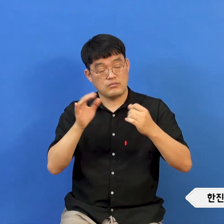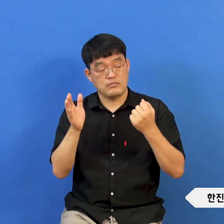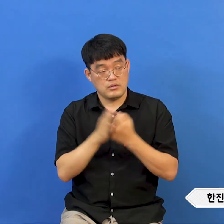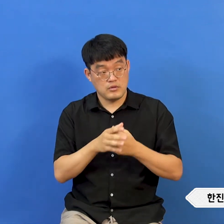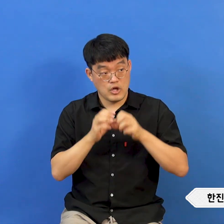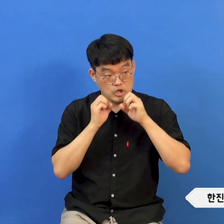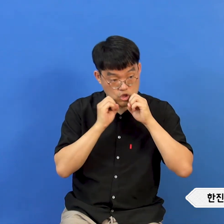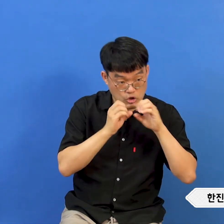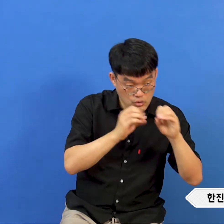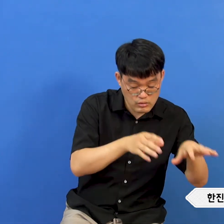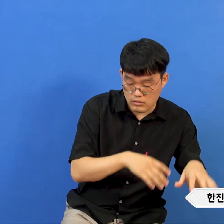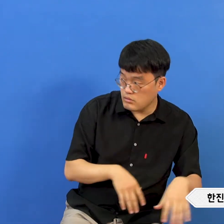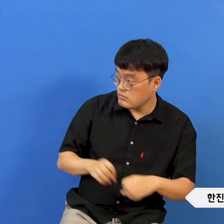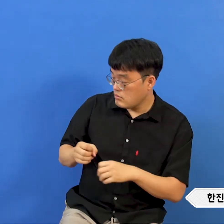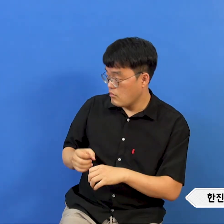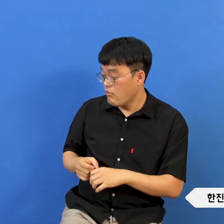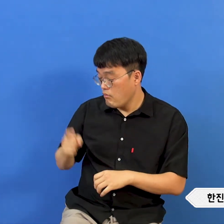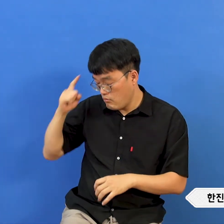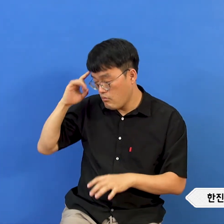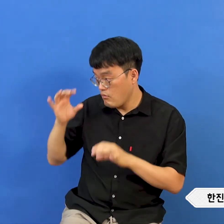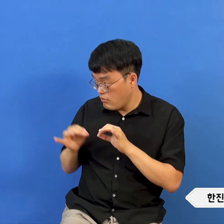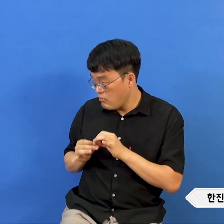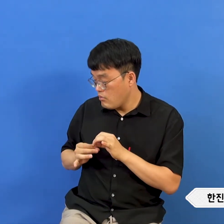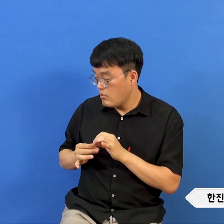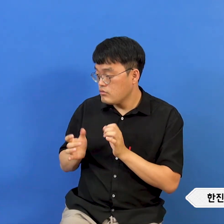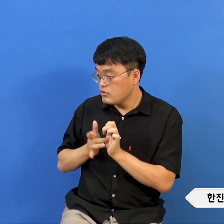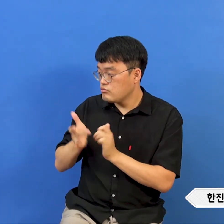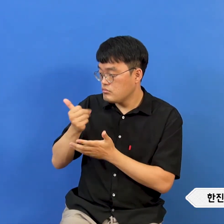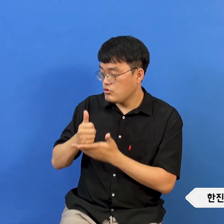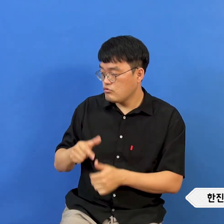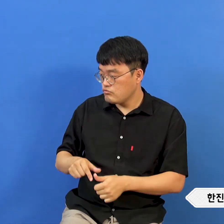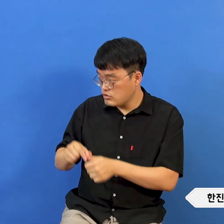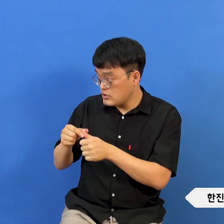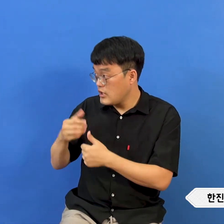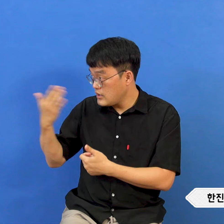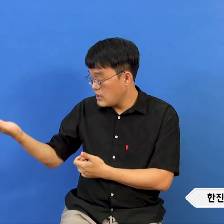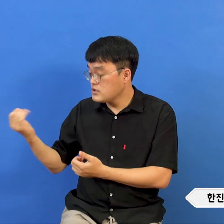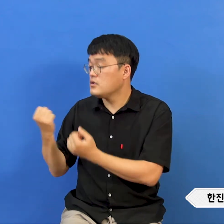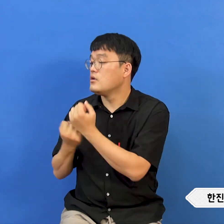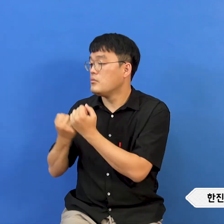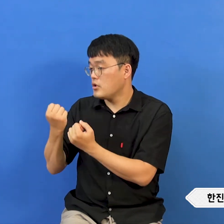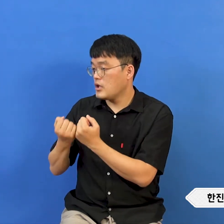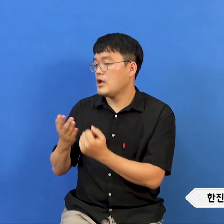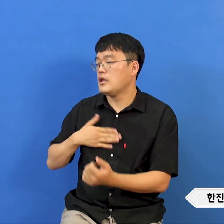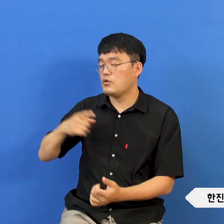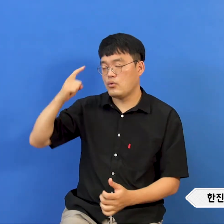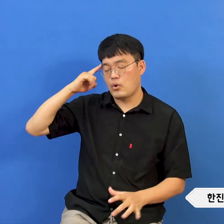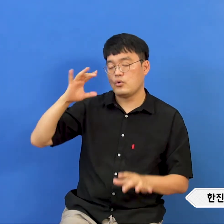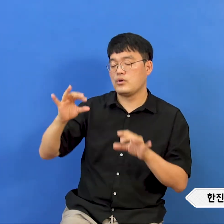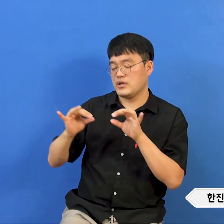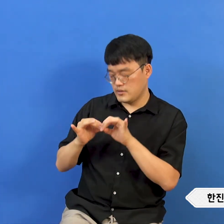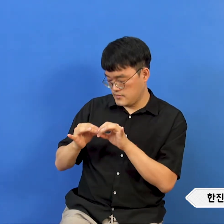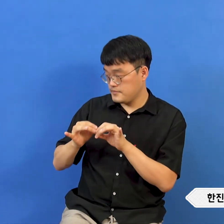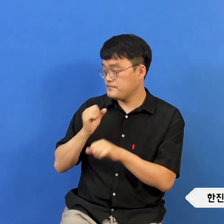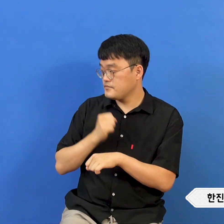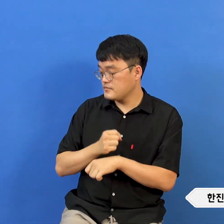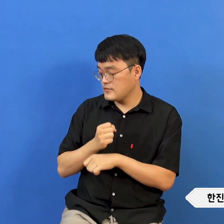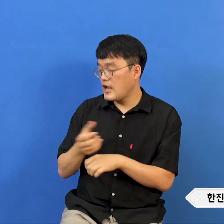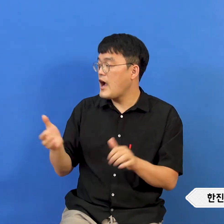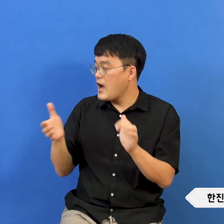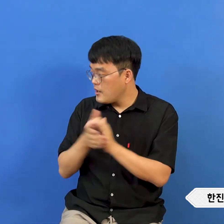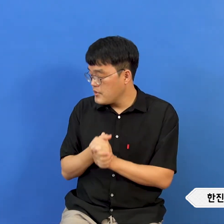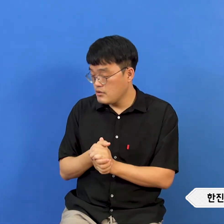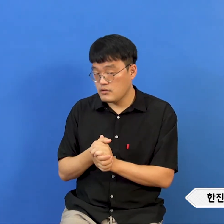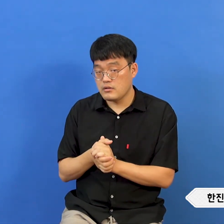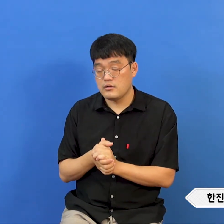사람이 찬동을 한 것입니다. 예수가 구원자라는 당신 설명에 나도 동의한다 하고 아멘 한